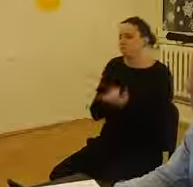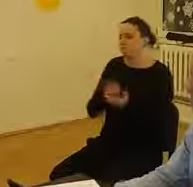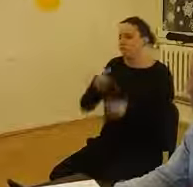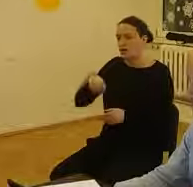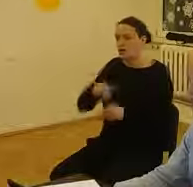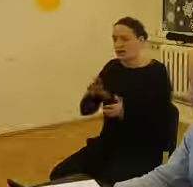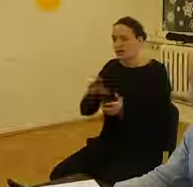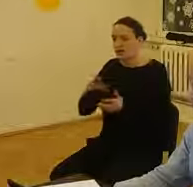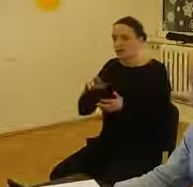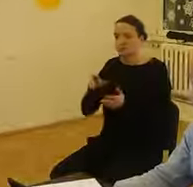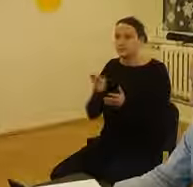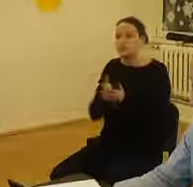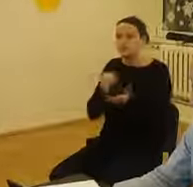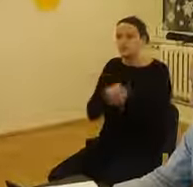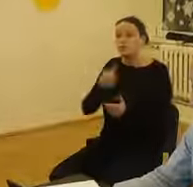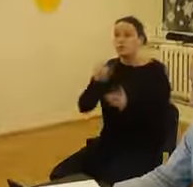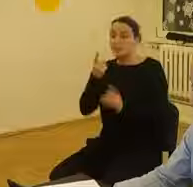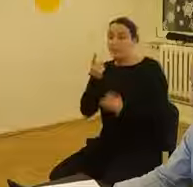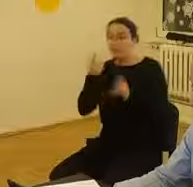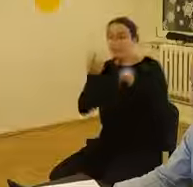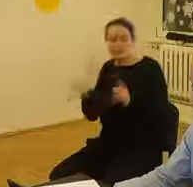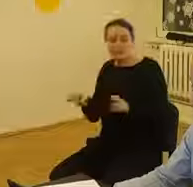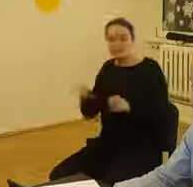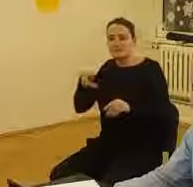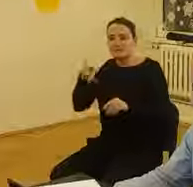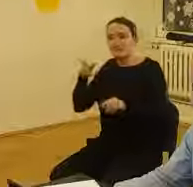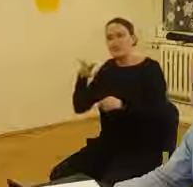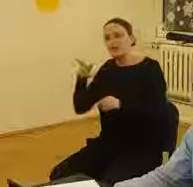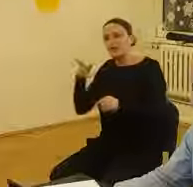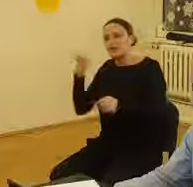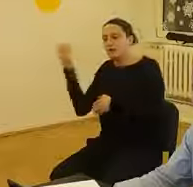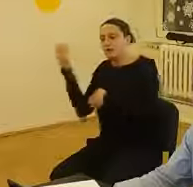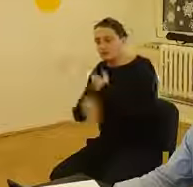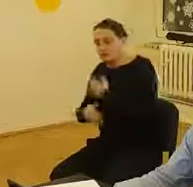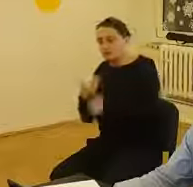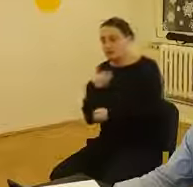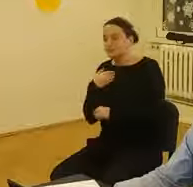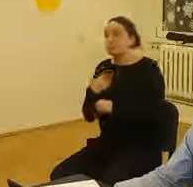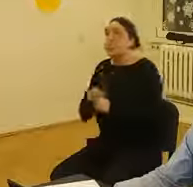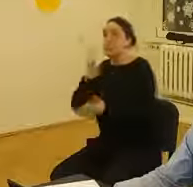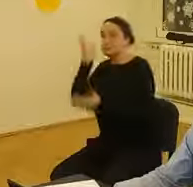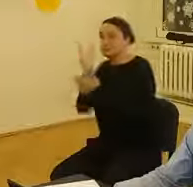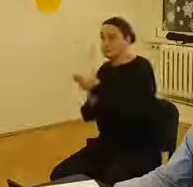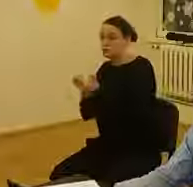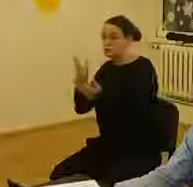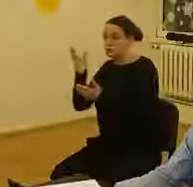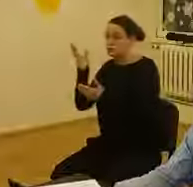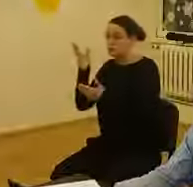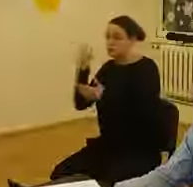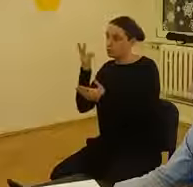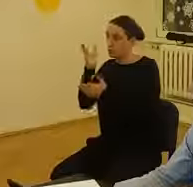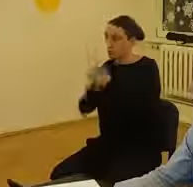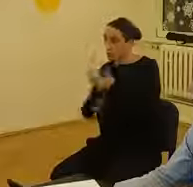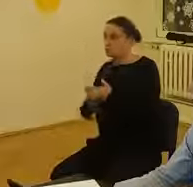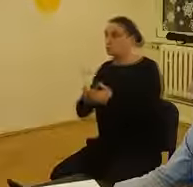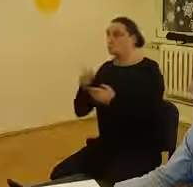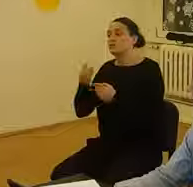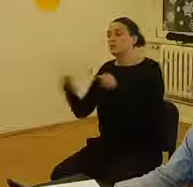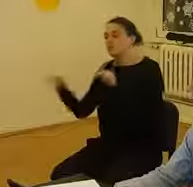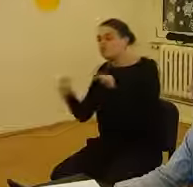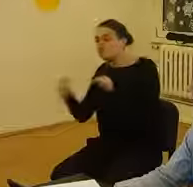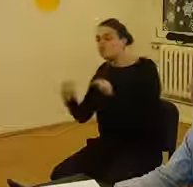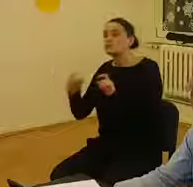niepełnej kadencji. Natomiast w drugiej części podyskutujemy sobie o tym, co nas czeka, ewentualnie